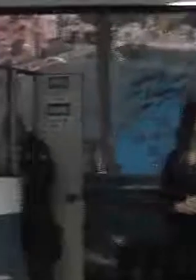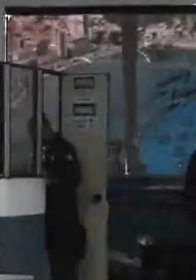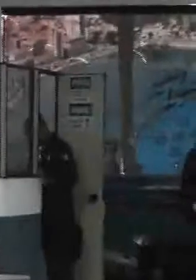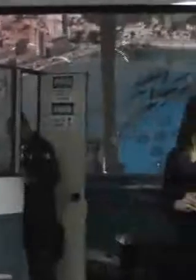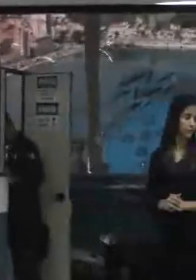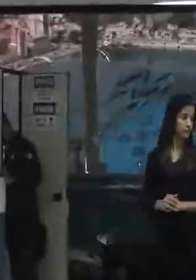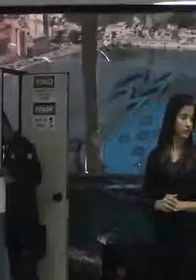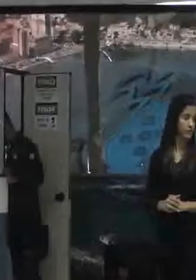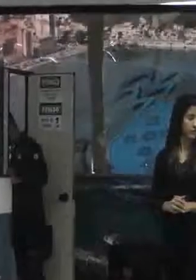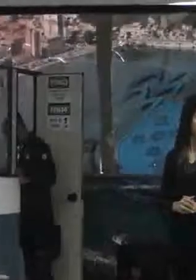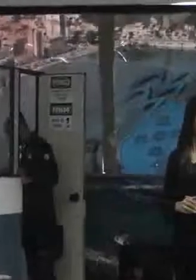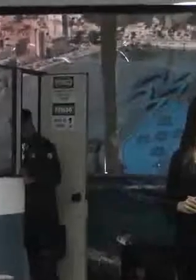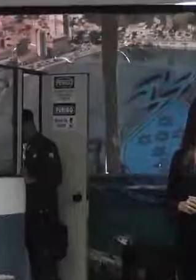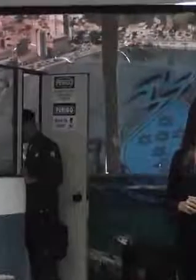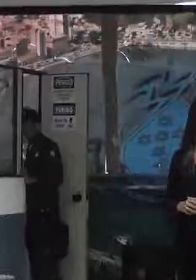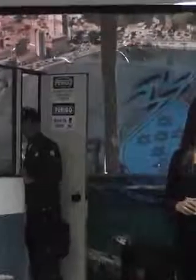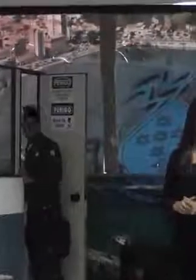Macriso.